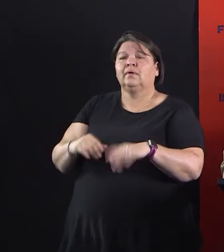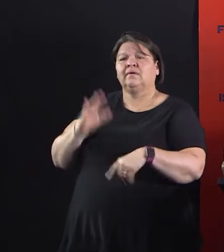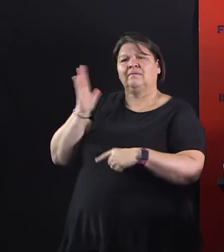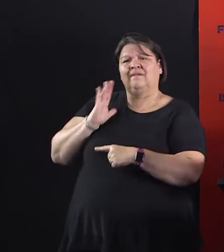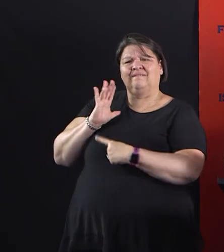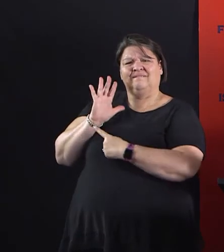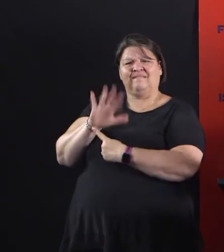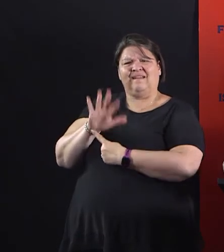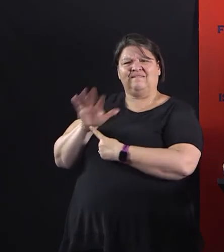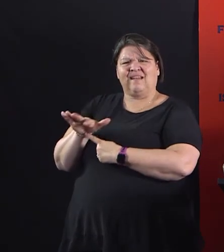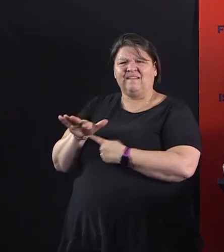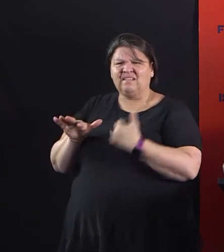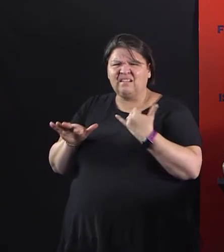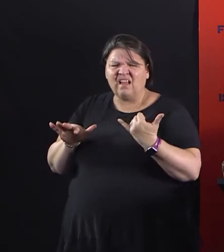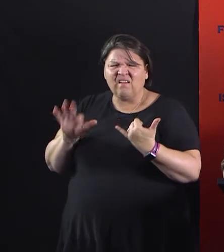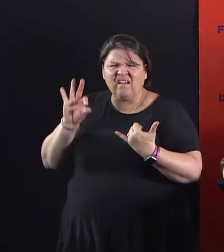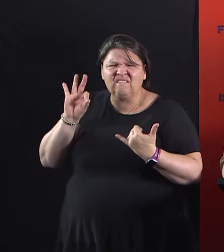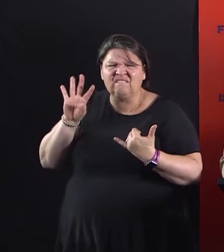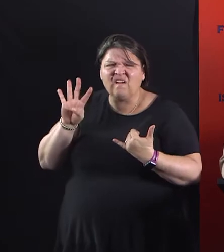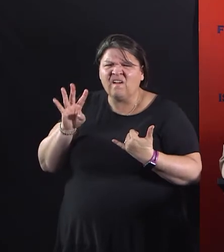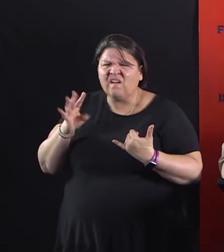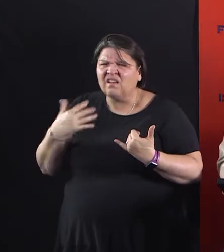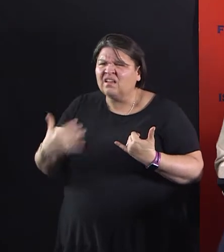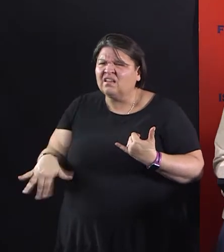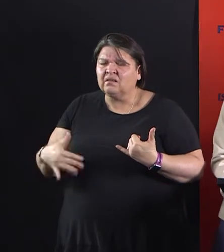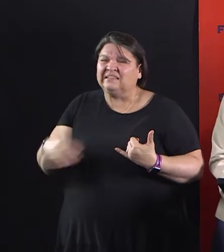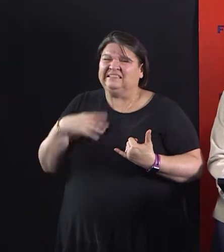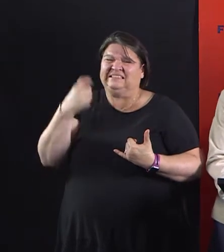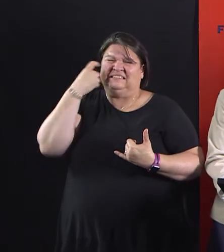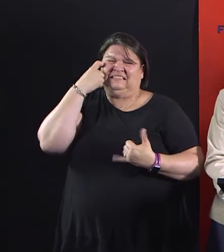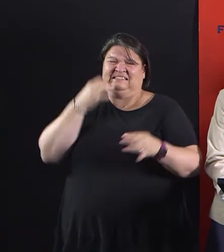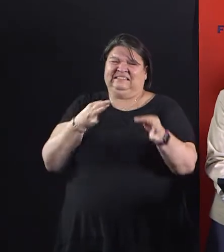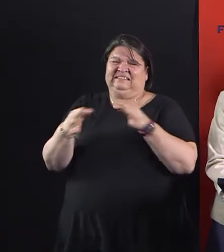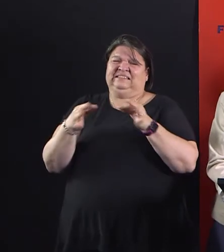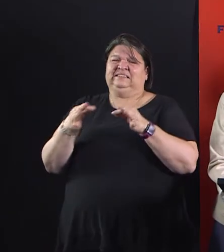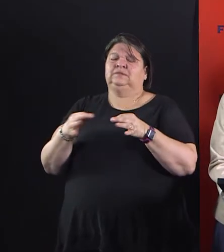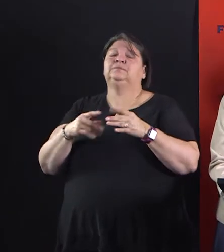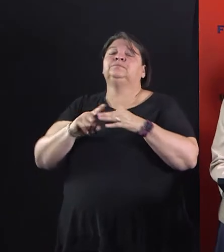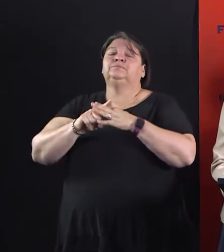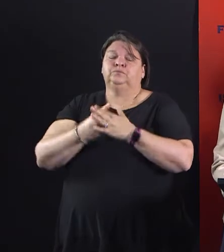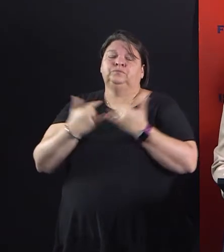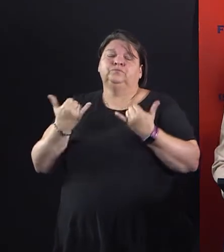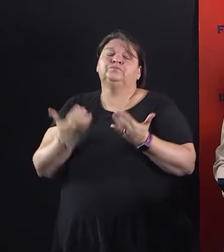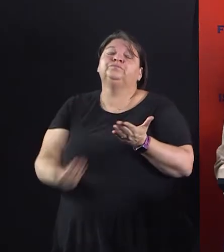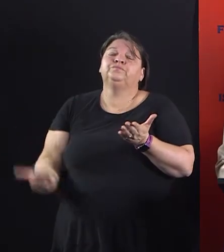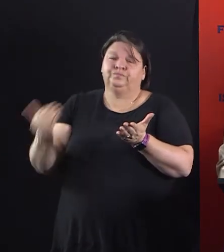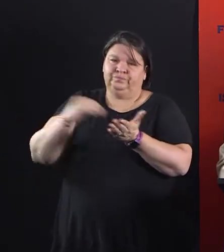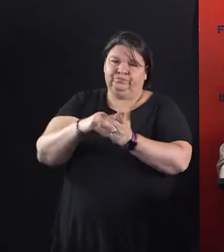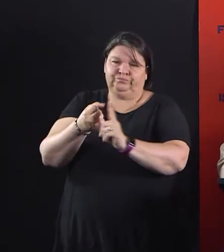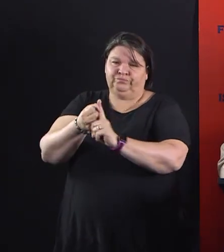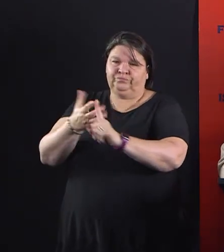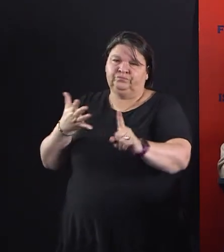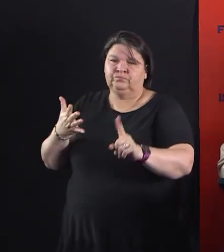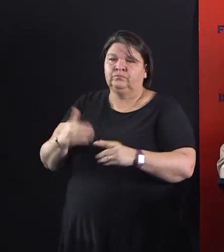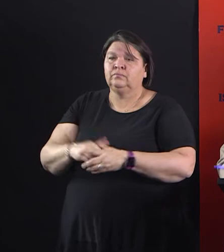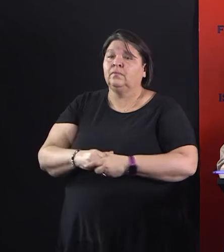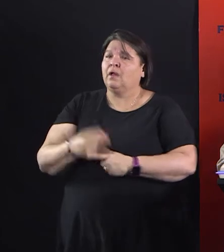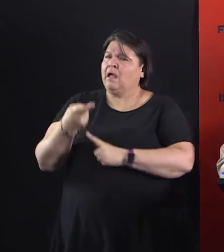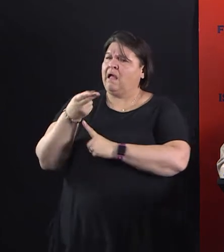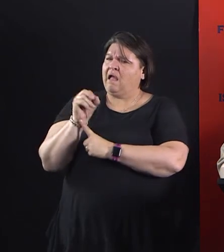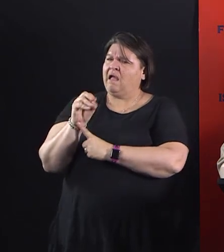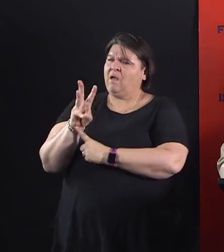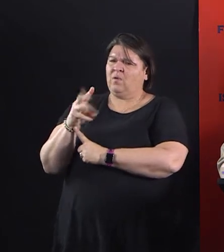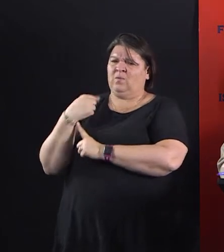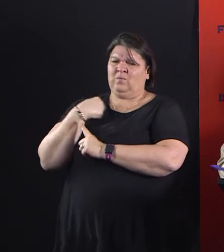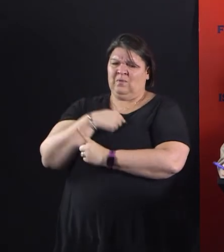addressed that early, but it really has to do with the way Tarrant County Public Health has been counting and how we'll move forward on that.